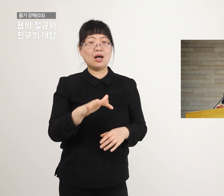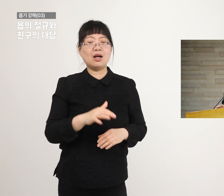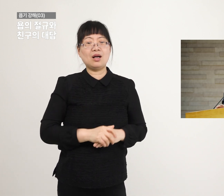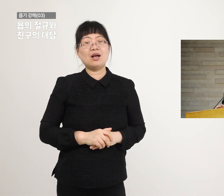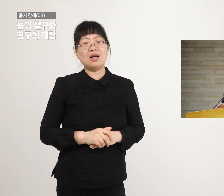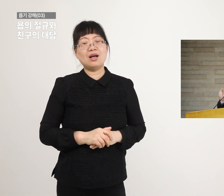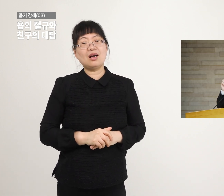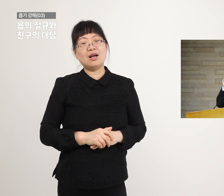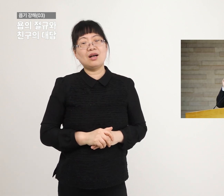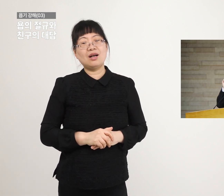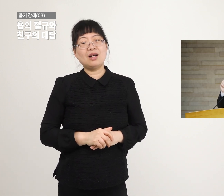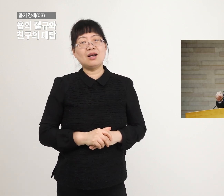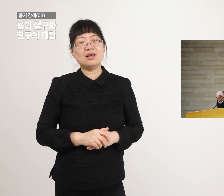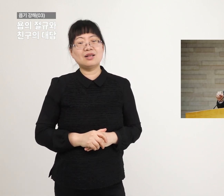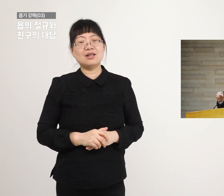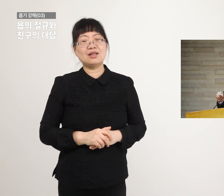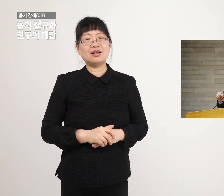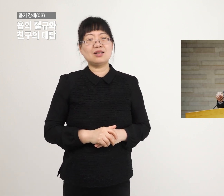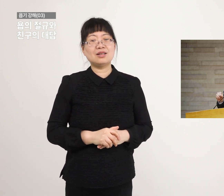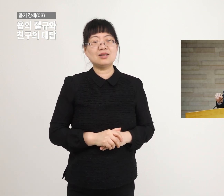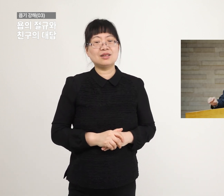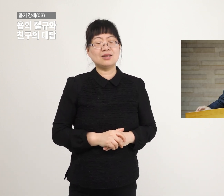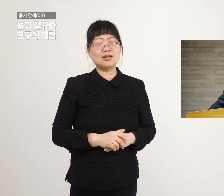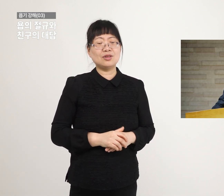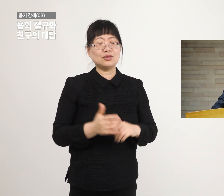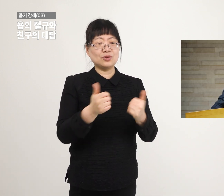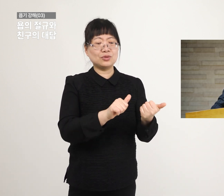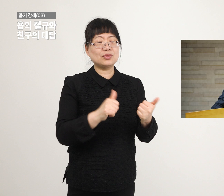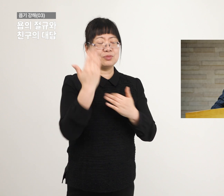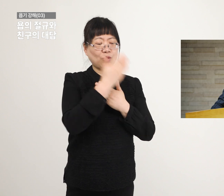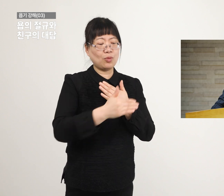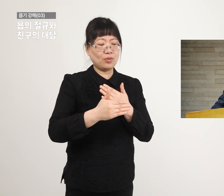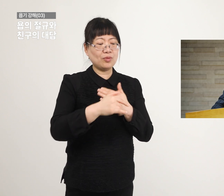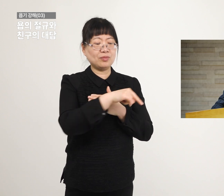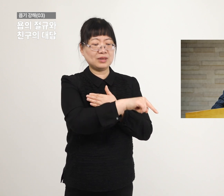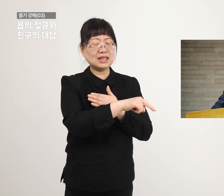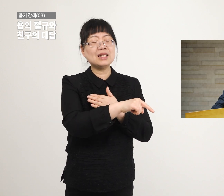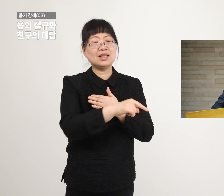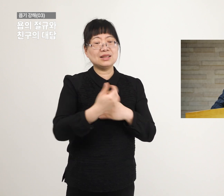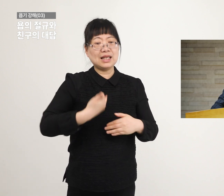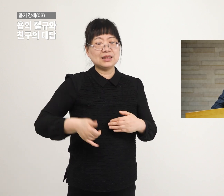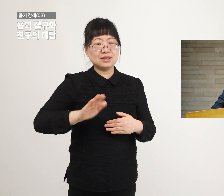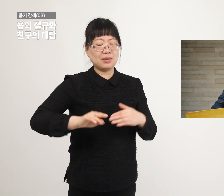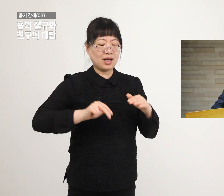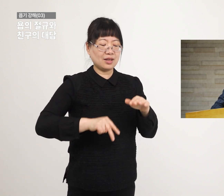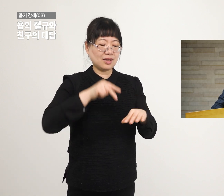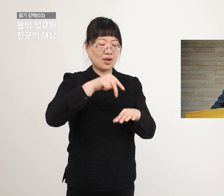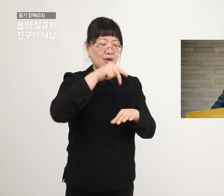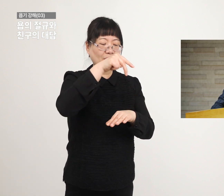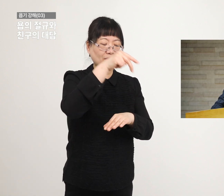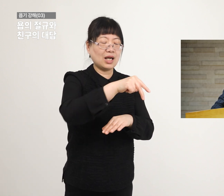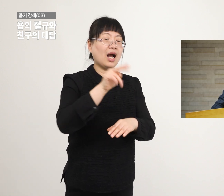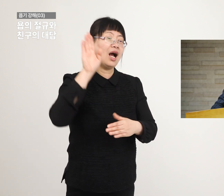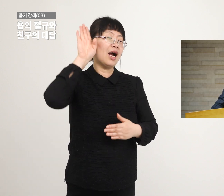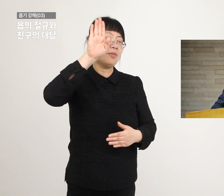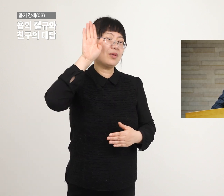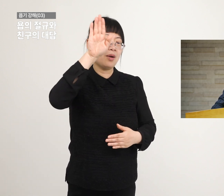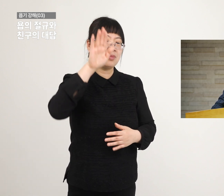전우의 시체가 그 자식일지라도 그 시체를 넘고 넘어 우리는